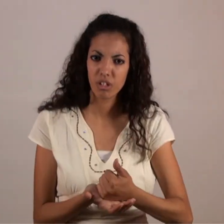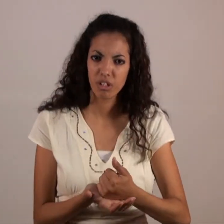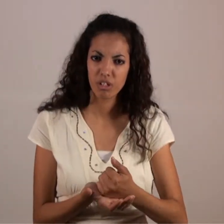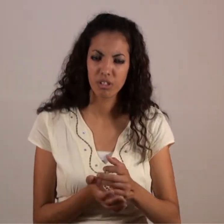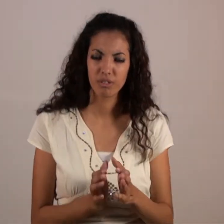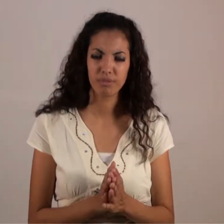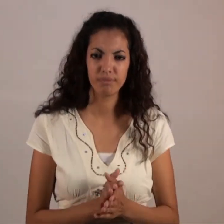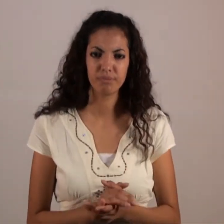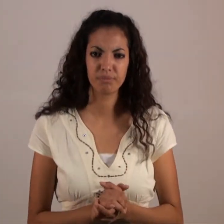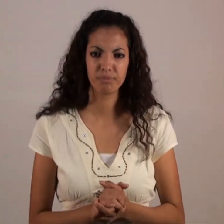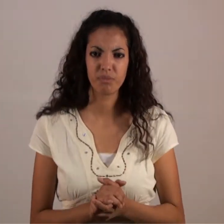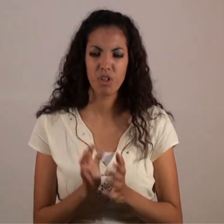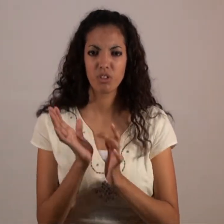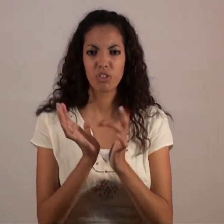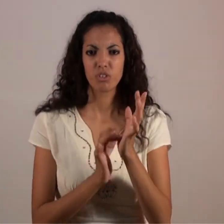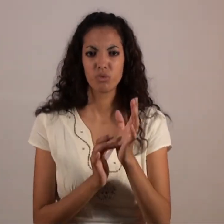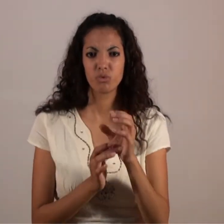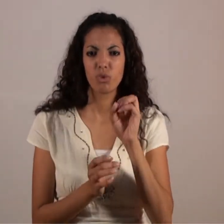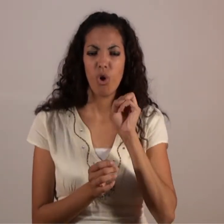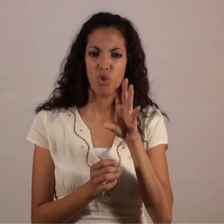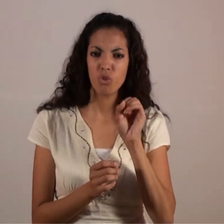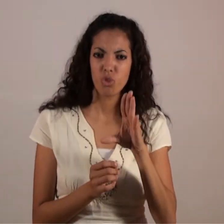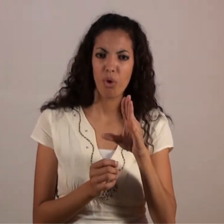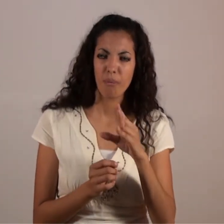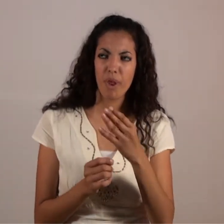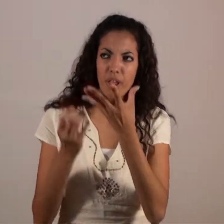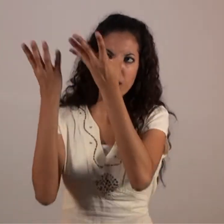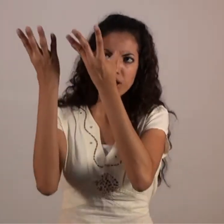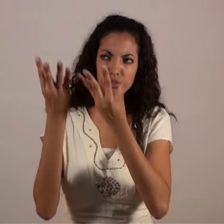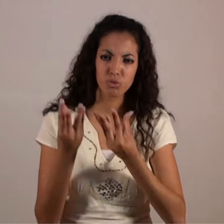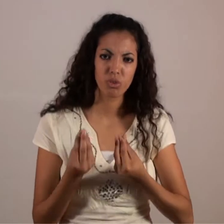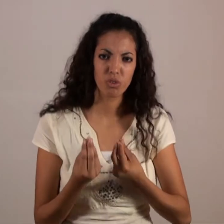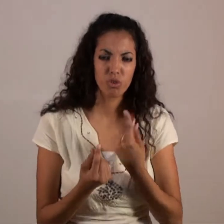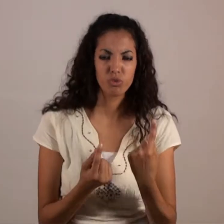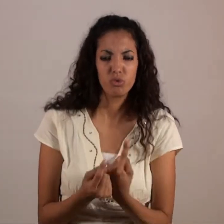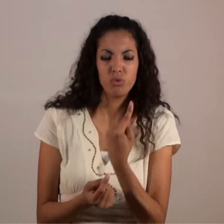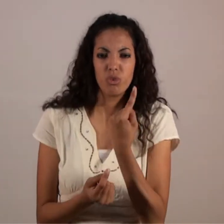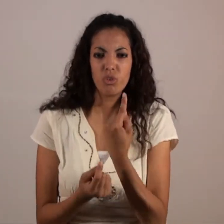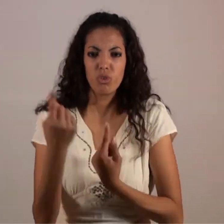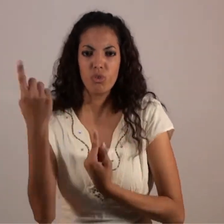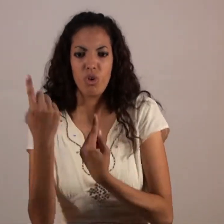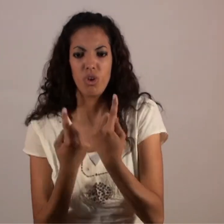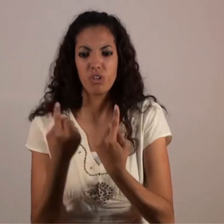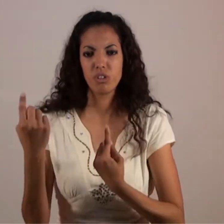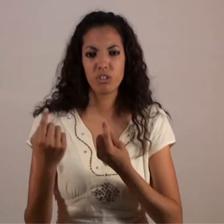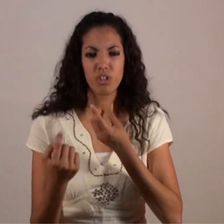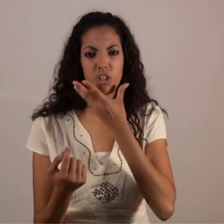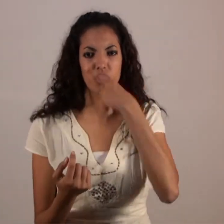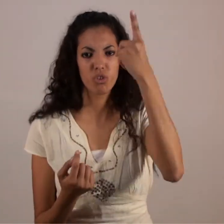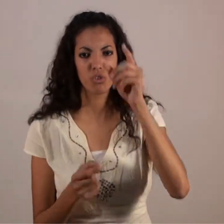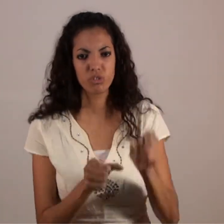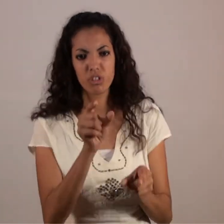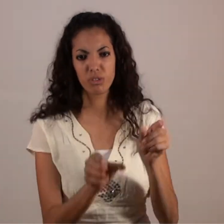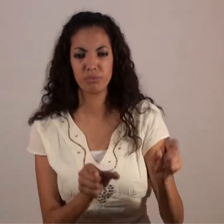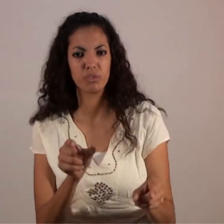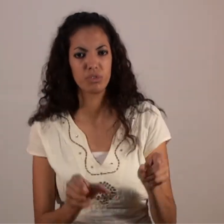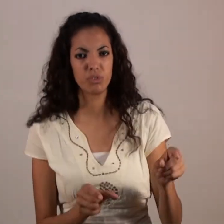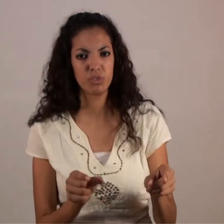A Cristo se lo llama el mediador único entre Dios y los hombres. No hay otro, porque no se necesita ningún